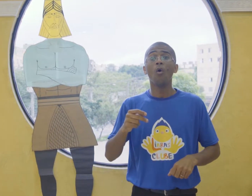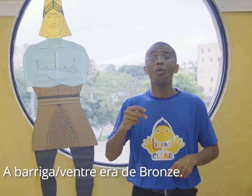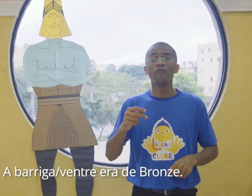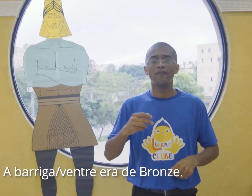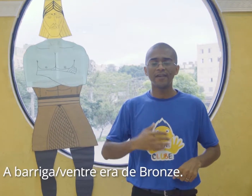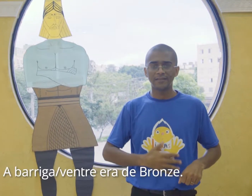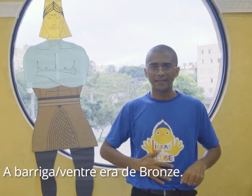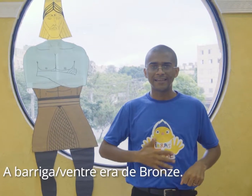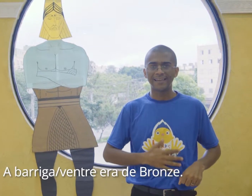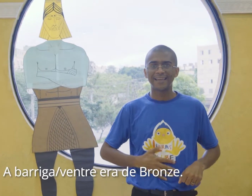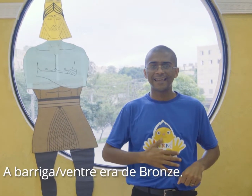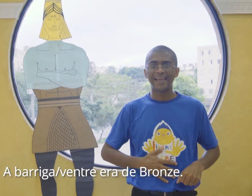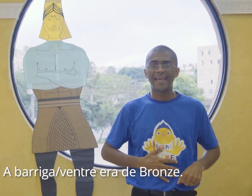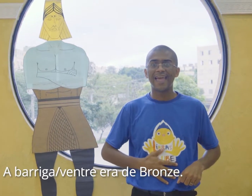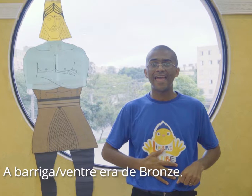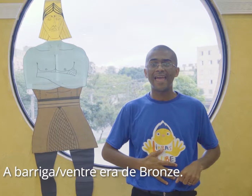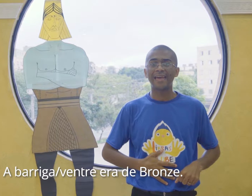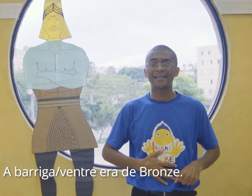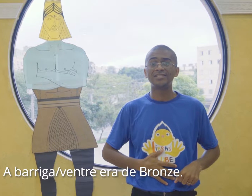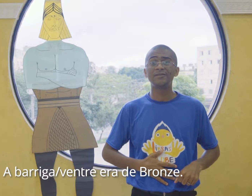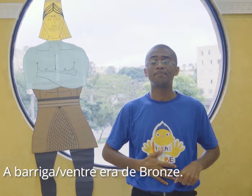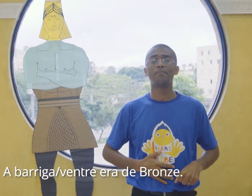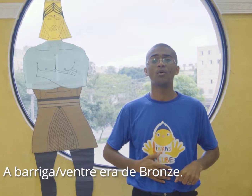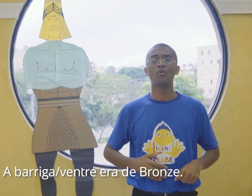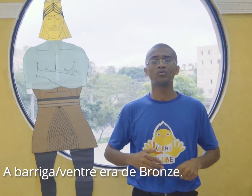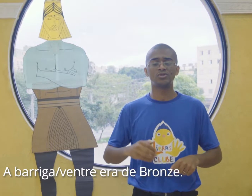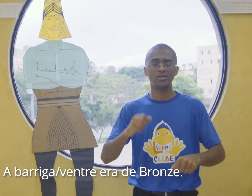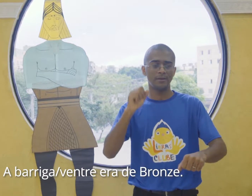o ventre era de bronze,